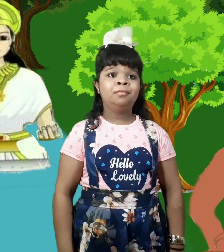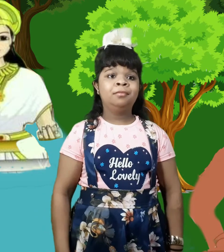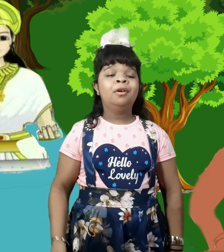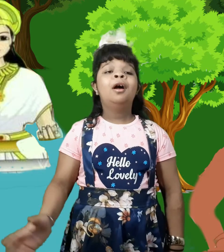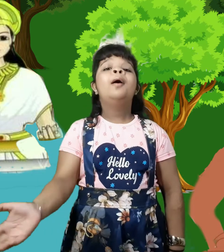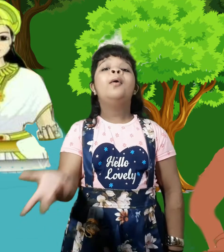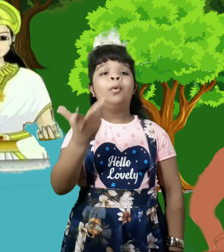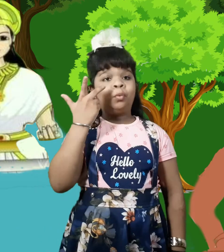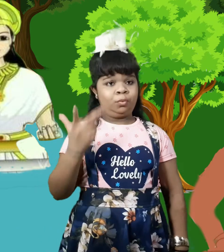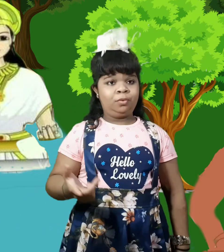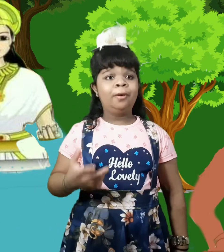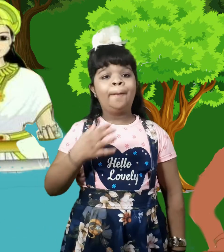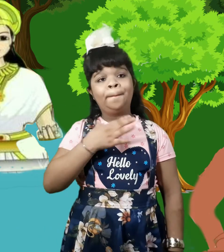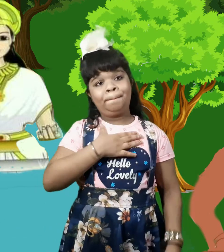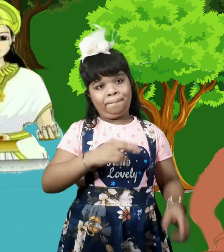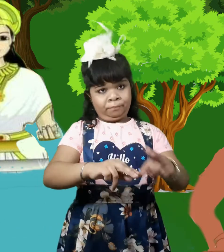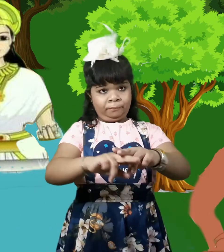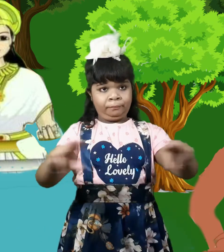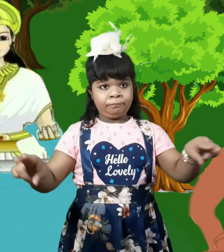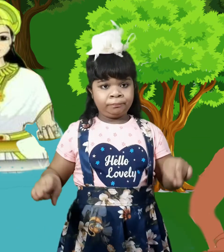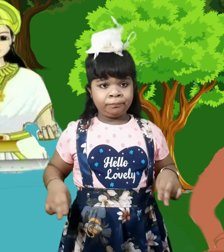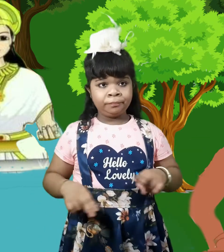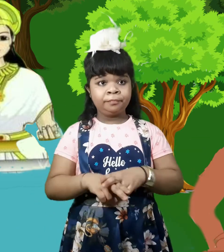कैसे अपने परिवार का पेट भरूंगा?